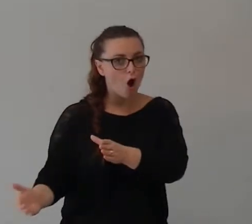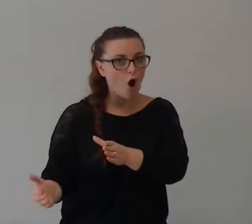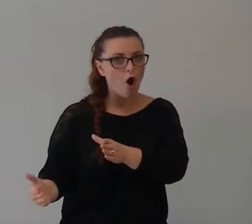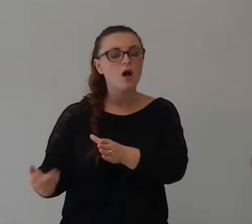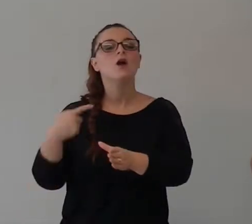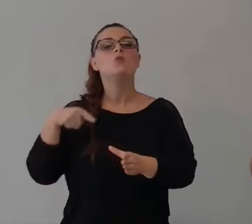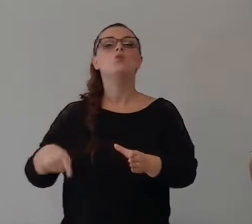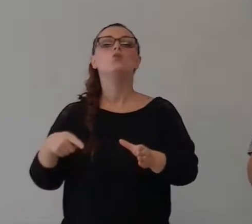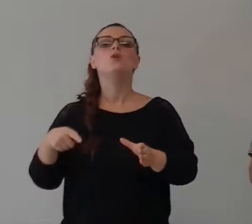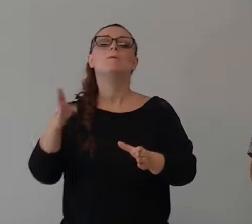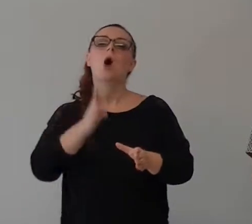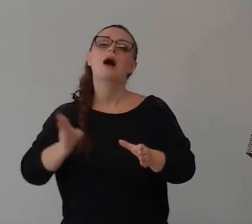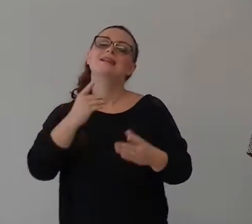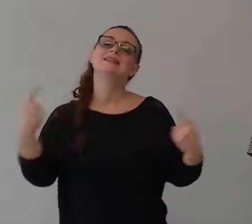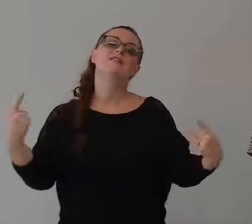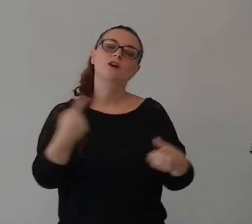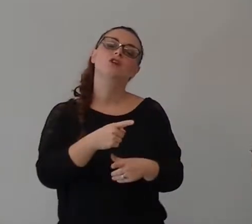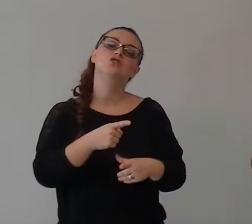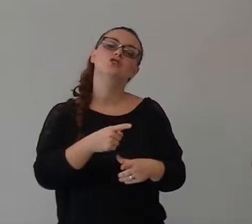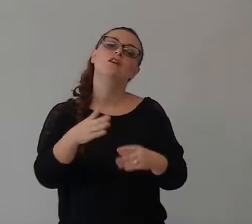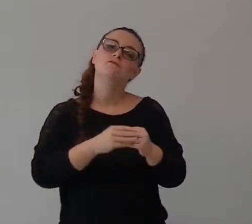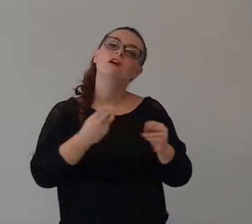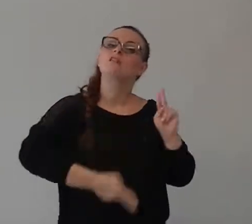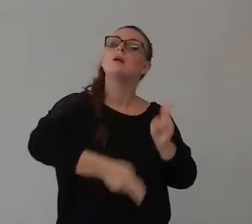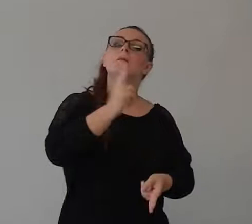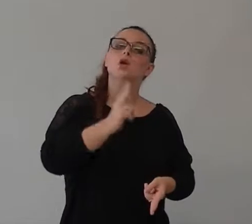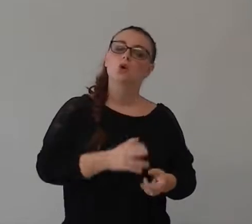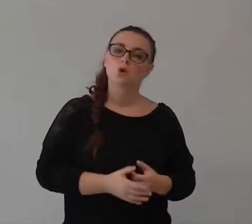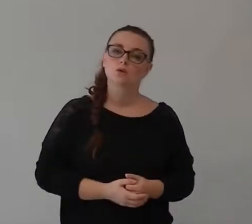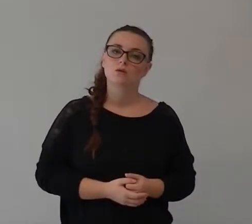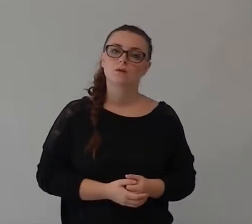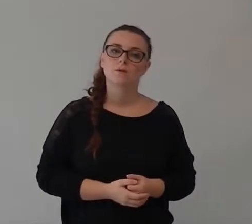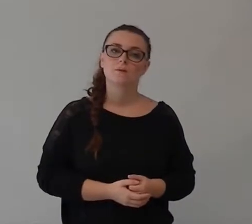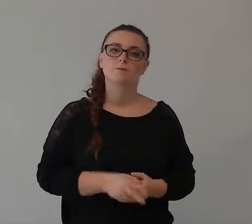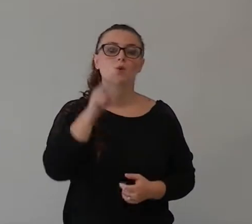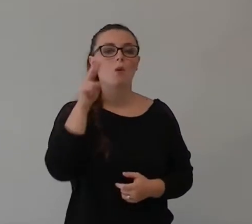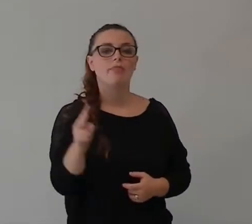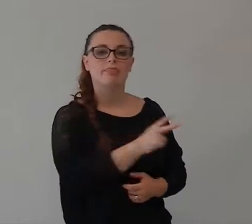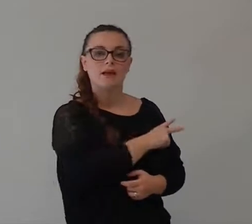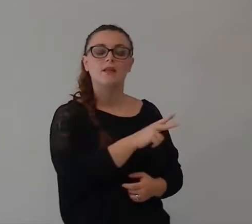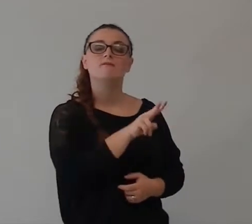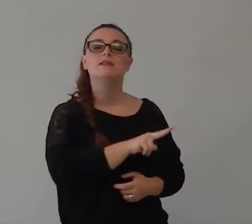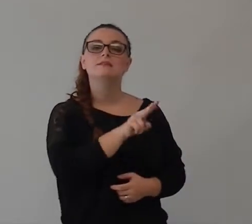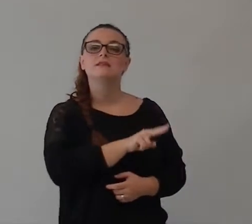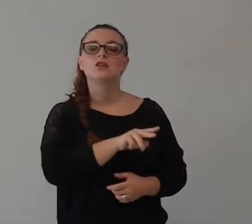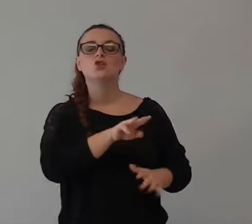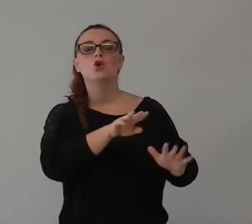Le persone stanno lì dentro, però basta. Lui dice qualcosa che dice, guardate, al